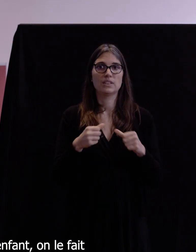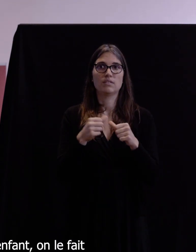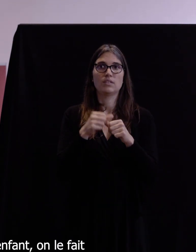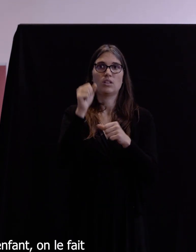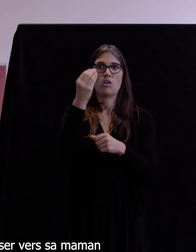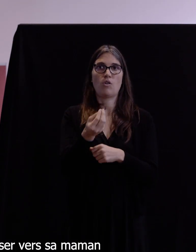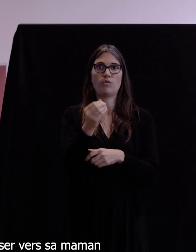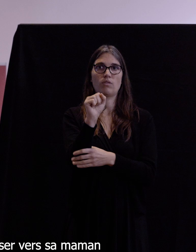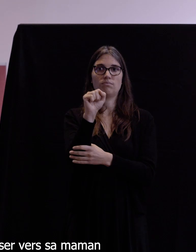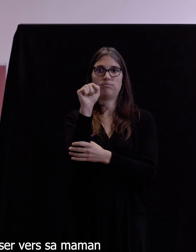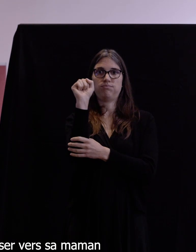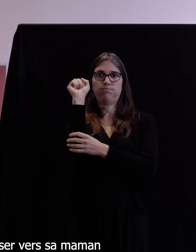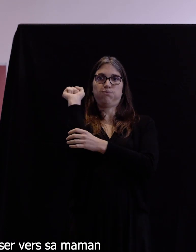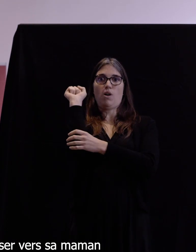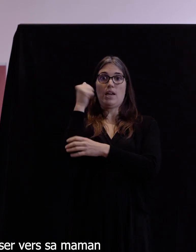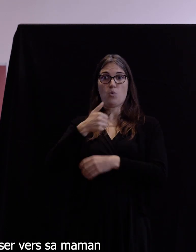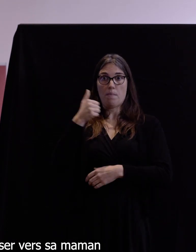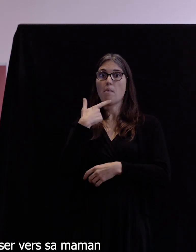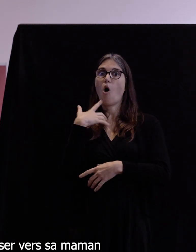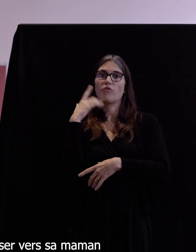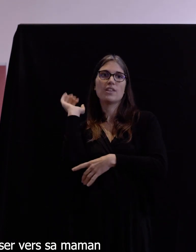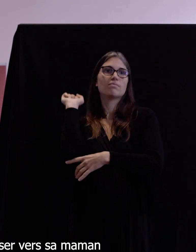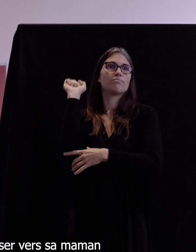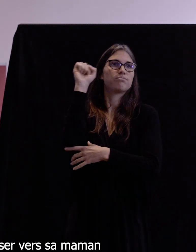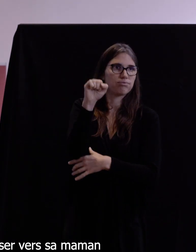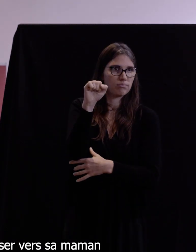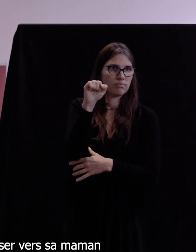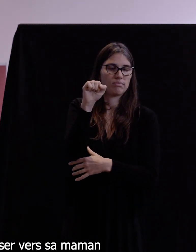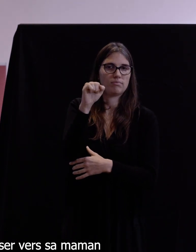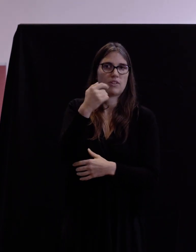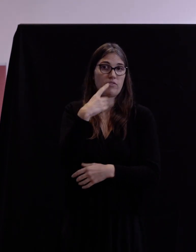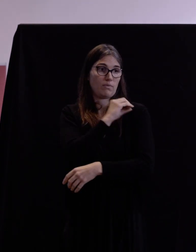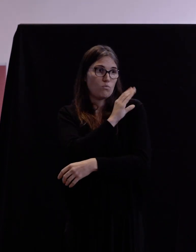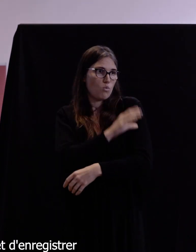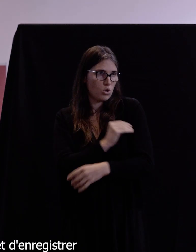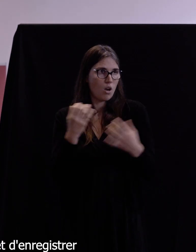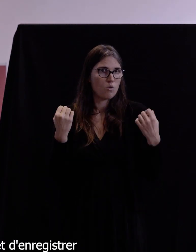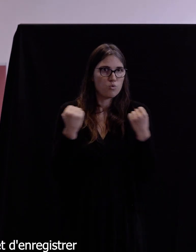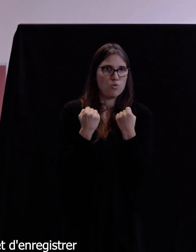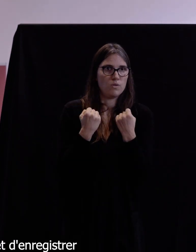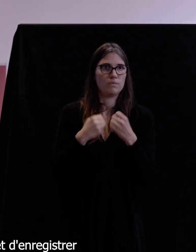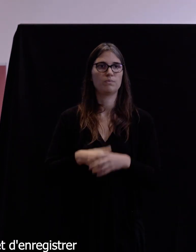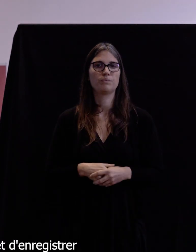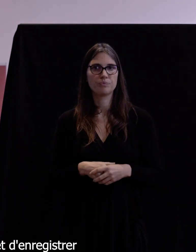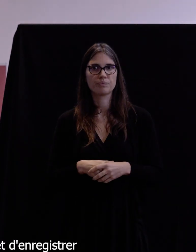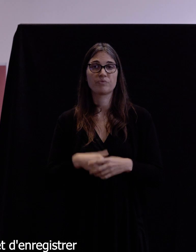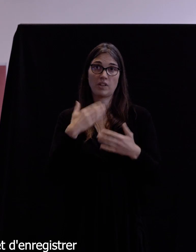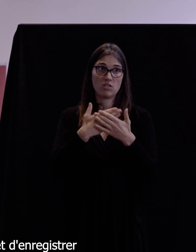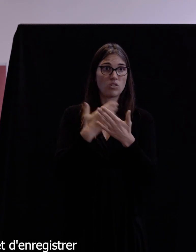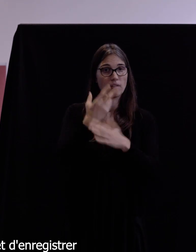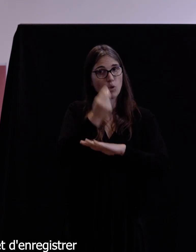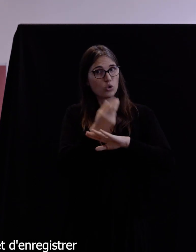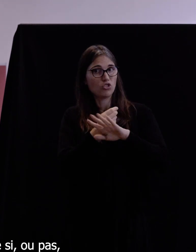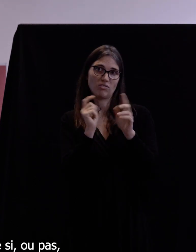vers l'arrière et qu'il ait envie de se redresser vers sa maman pour que le muscle soit en tension. Et ça nous permet d'enregistrer une